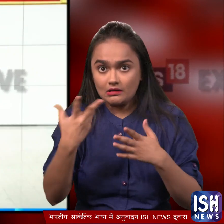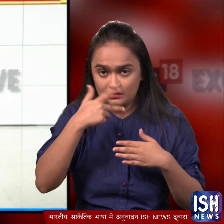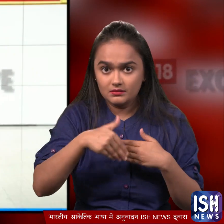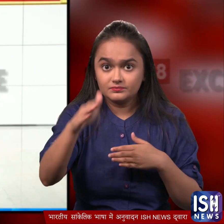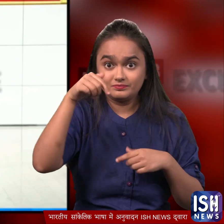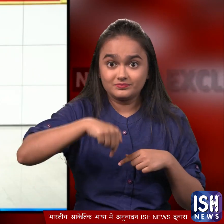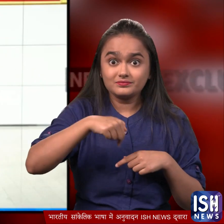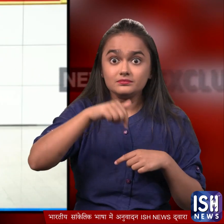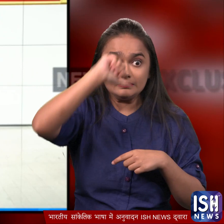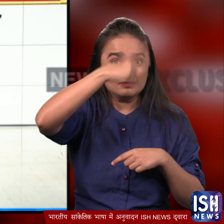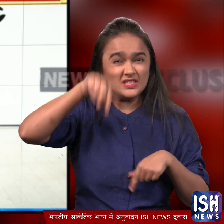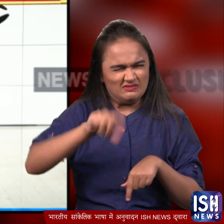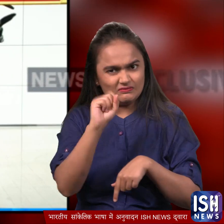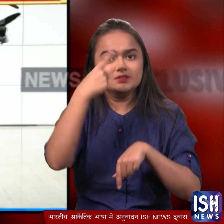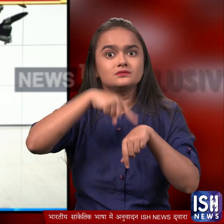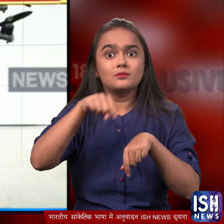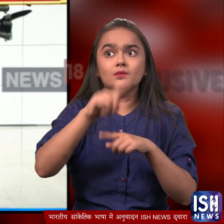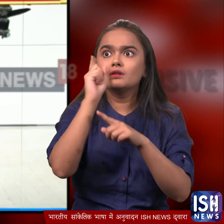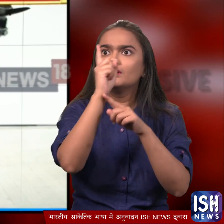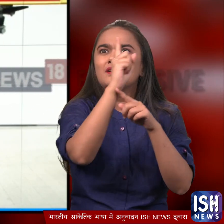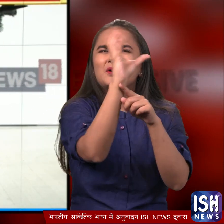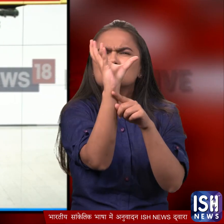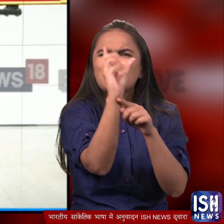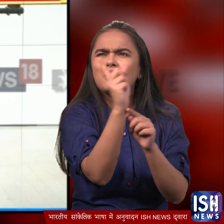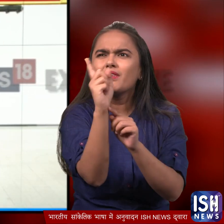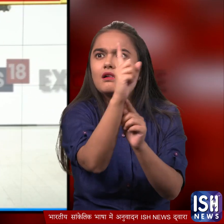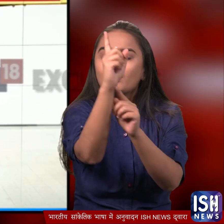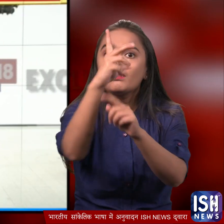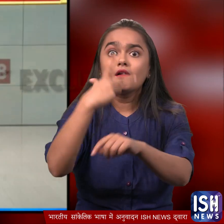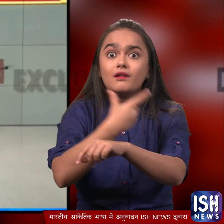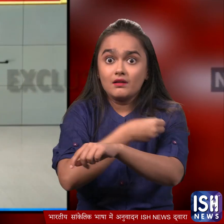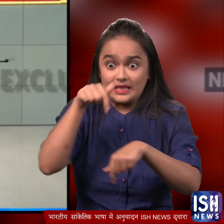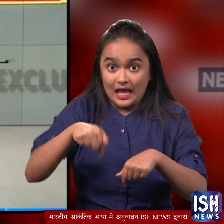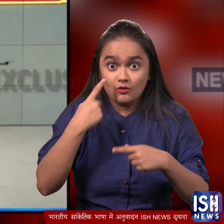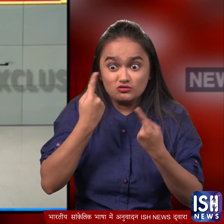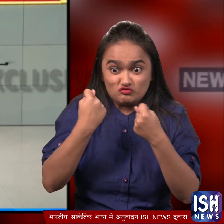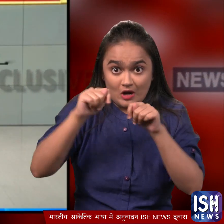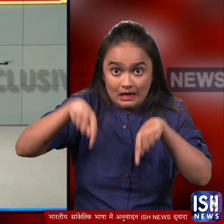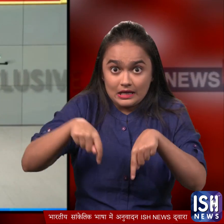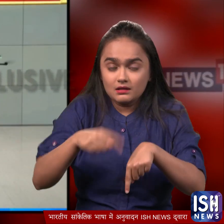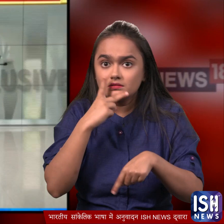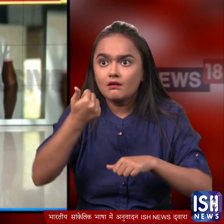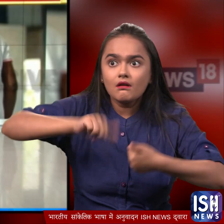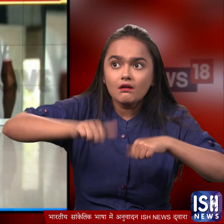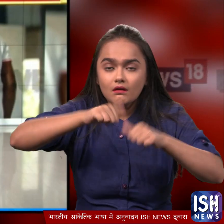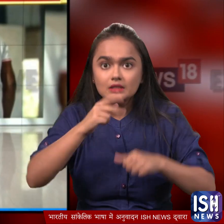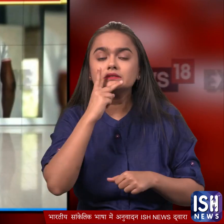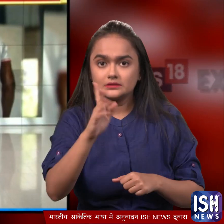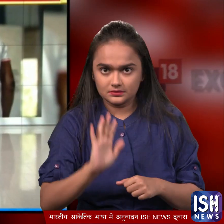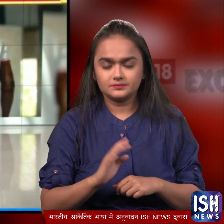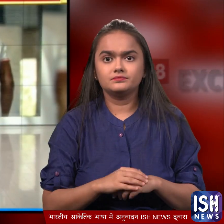को केंद्रीय मंत्री ज्योतिरादित्य सिंधिया करेंगे। बताया गया कि देश में ऐसा पहली बार होगा जब ड्रोन के जरिए वैक्सीन पहुंचाई जाएगी, जिसका